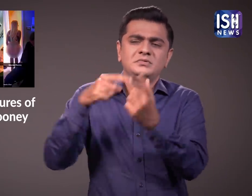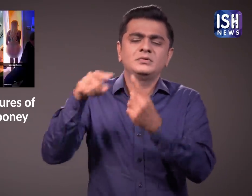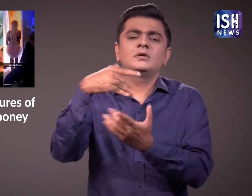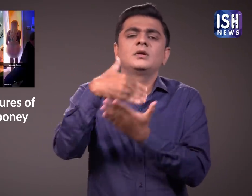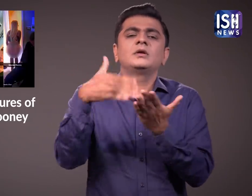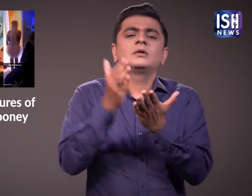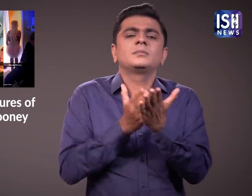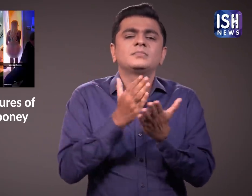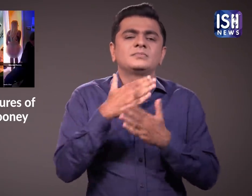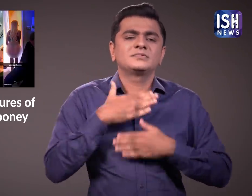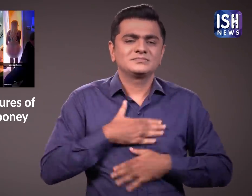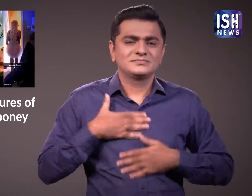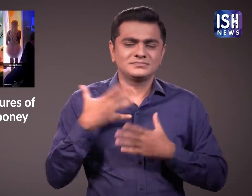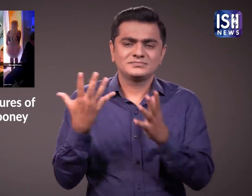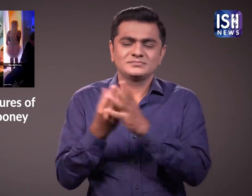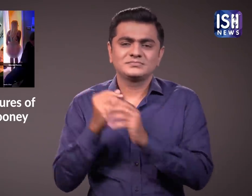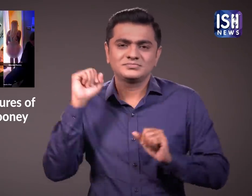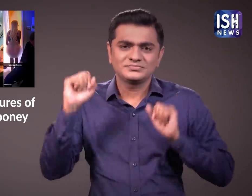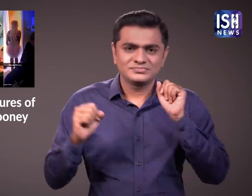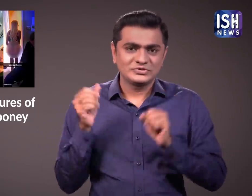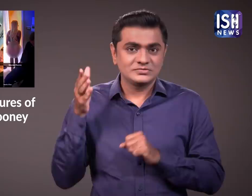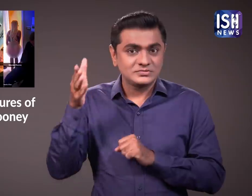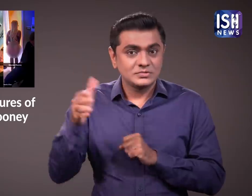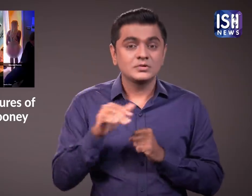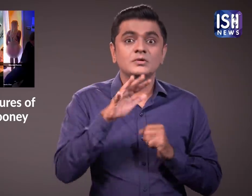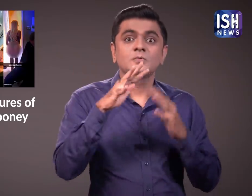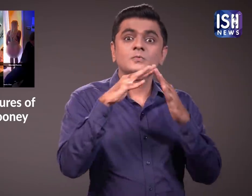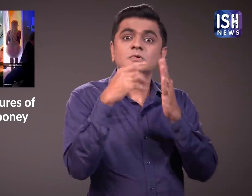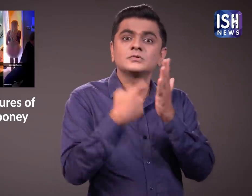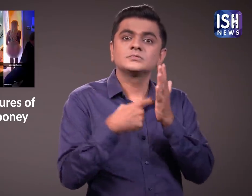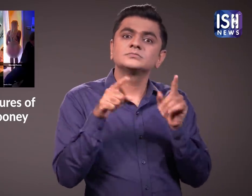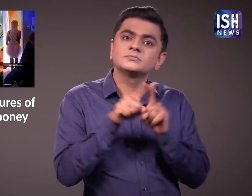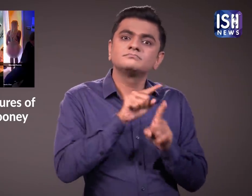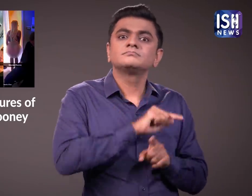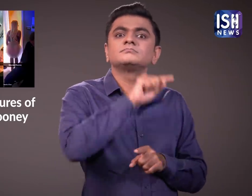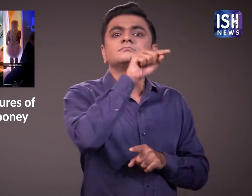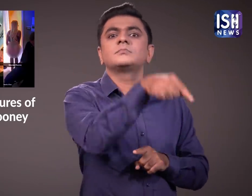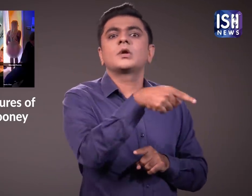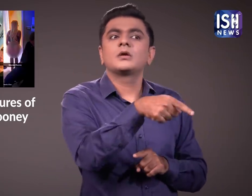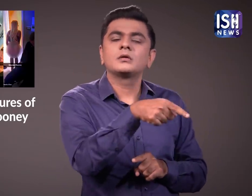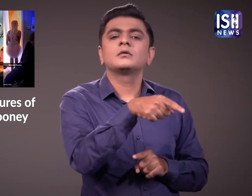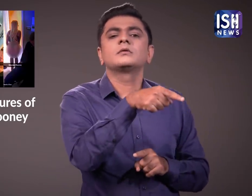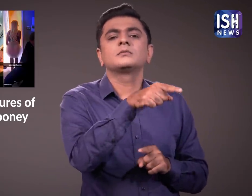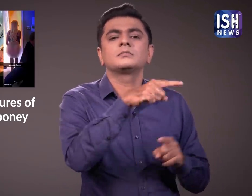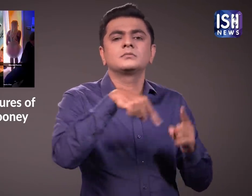एक दोस्त के जन्मदिम की पार्टी के लिए चाइना वाइट क्लब में गए थे। रूनी भी कलब में